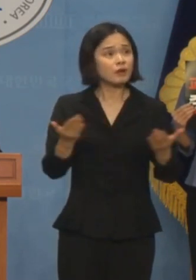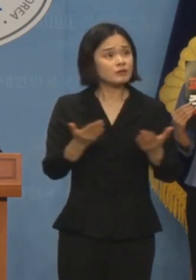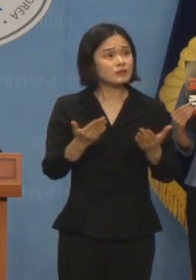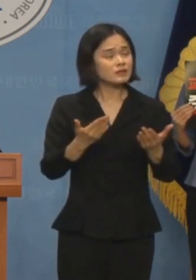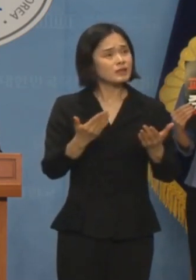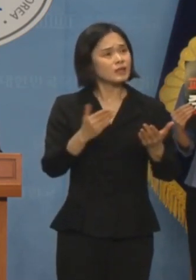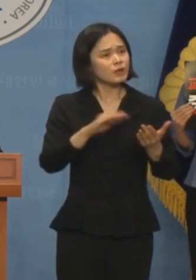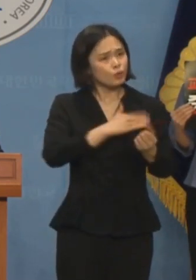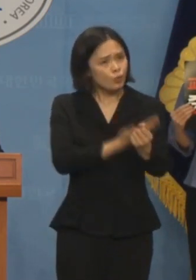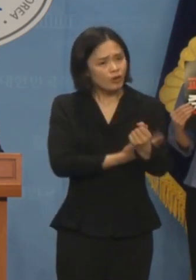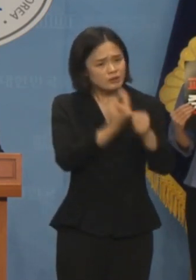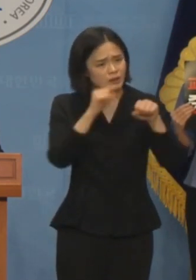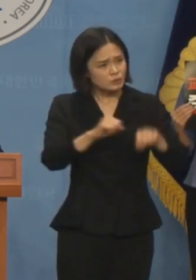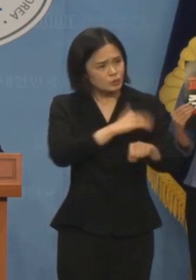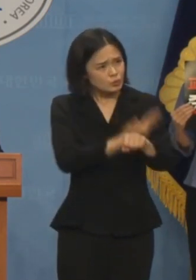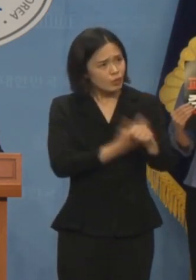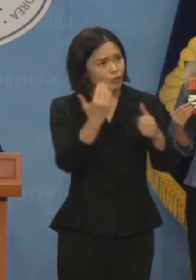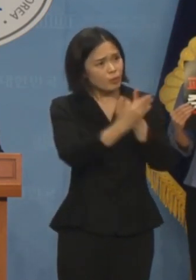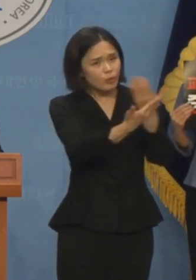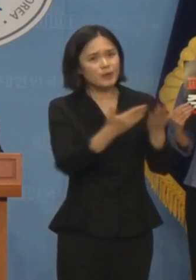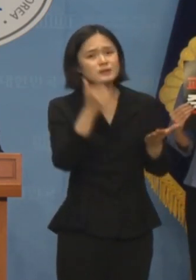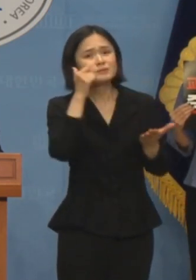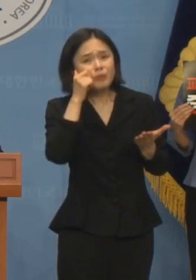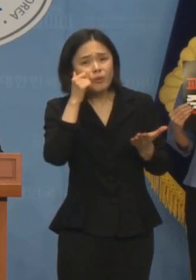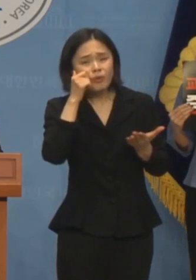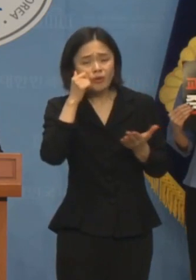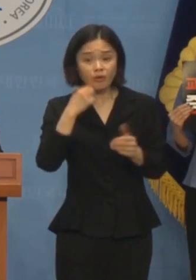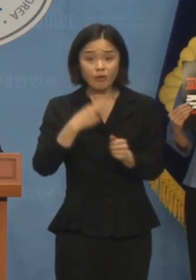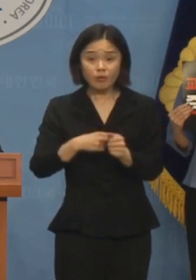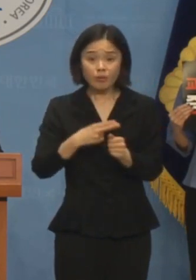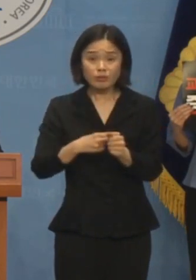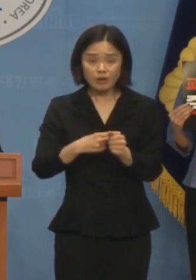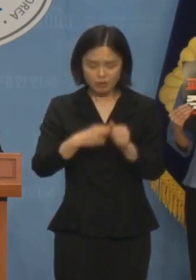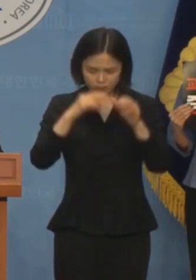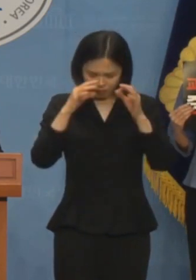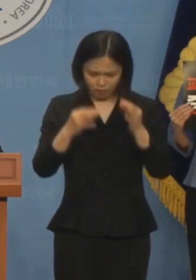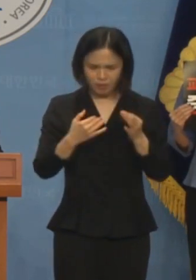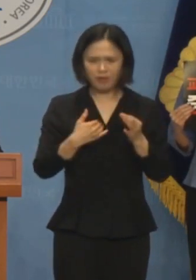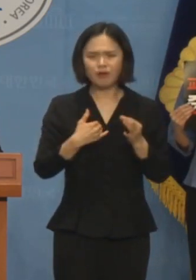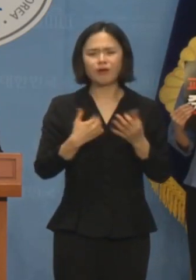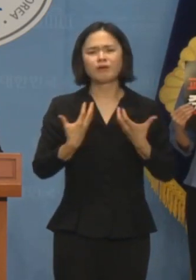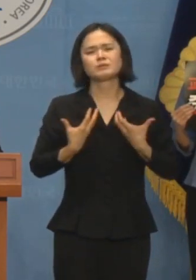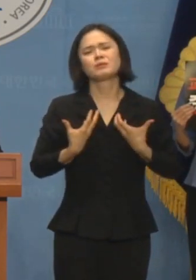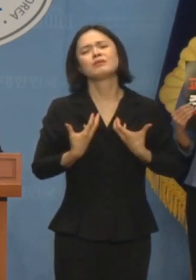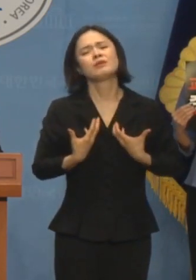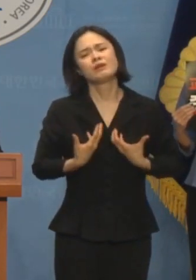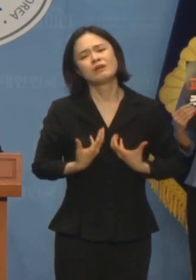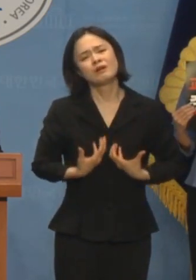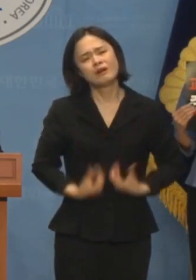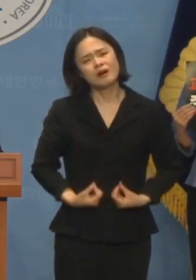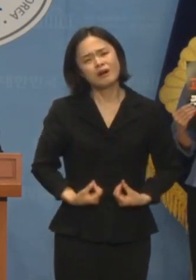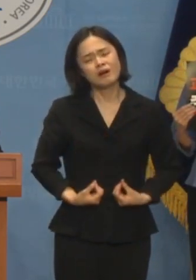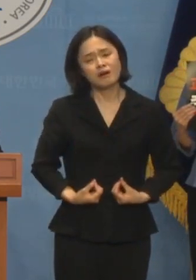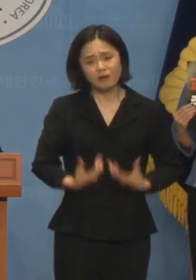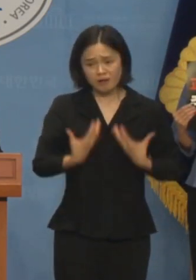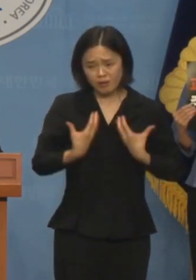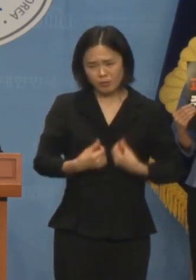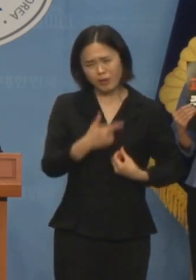않았기 때문이며 이러한 환경이 교사를 얼마나 절망하게 하는지에 대한 실태 파악이 이루어지지 않았기